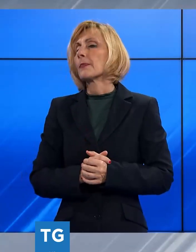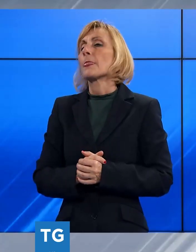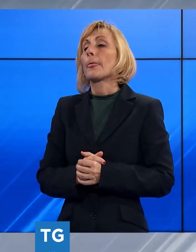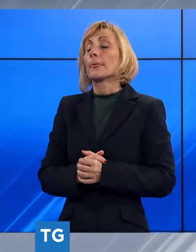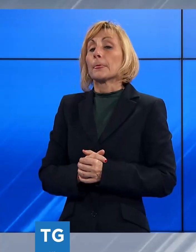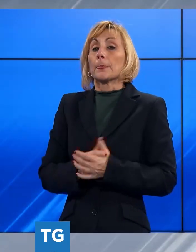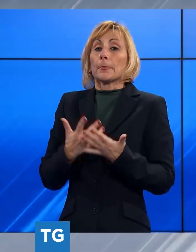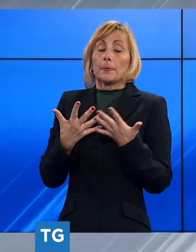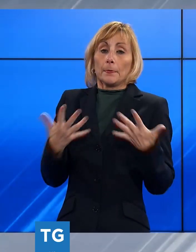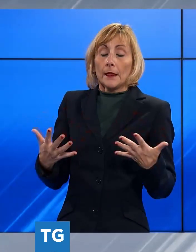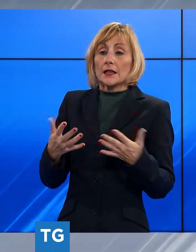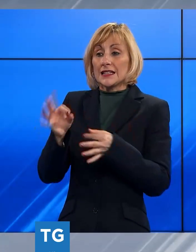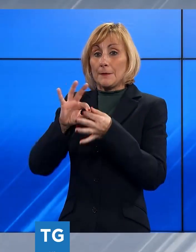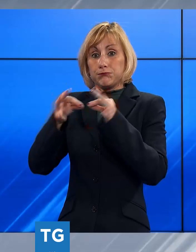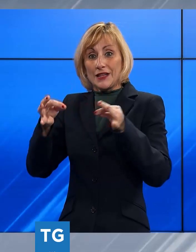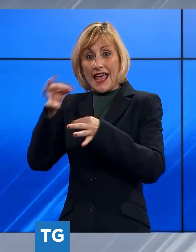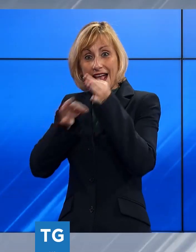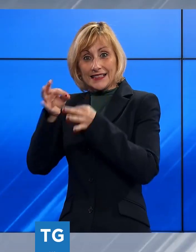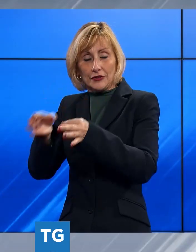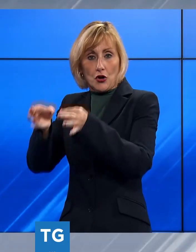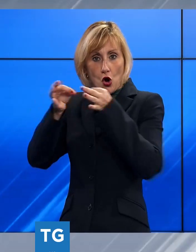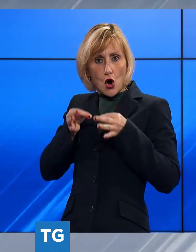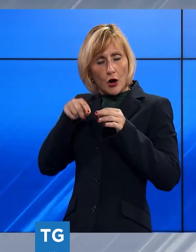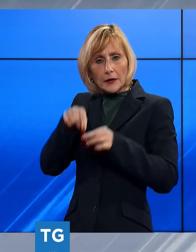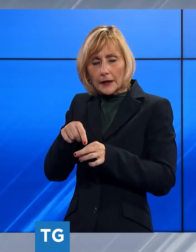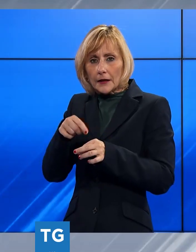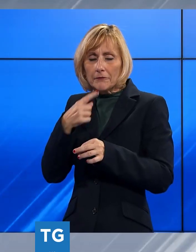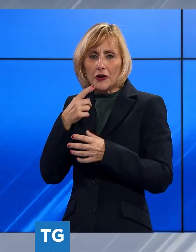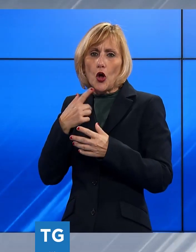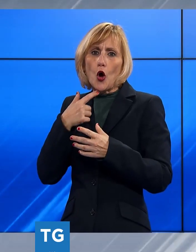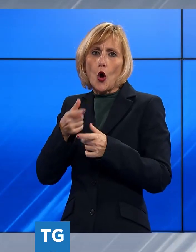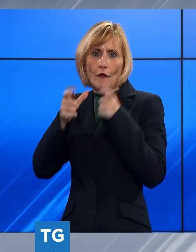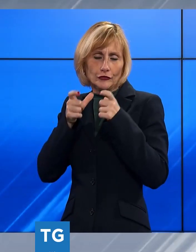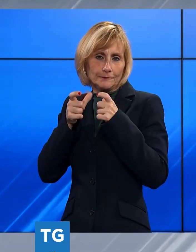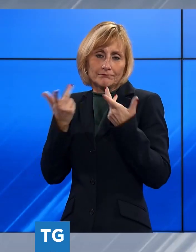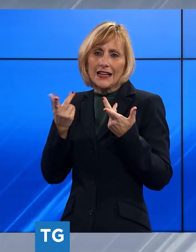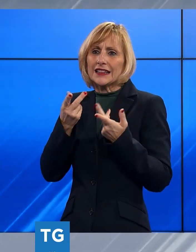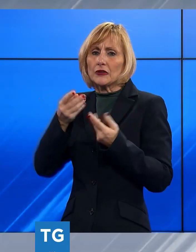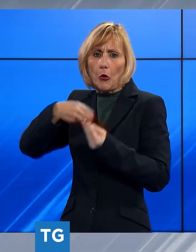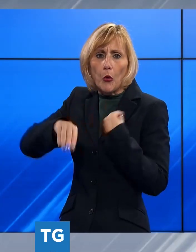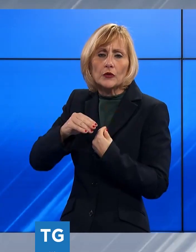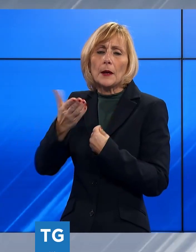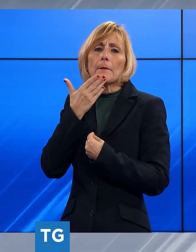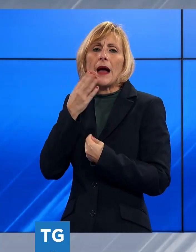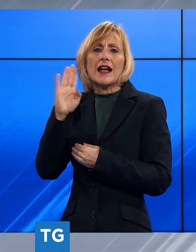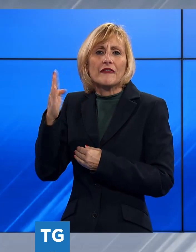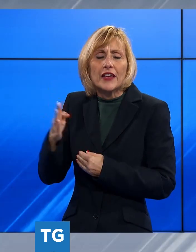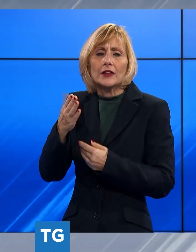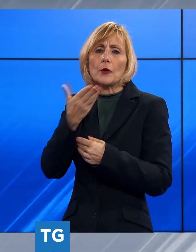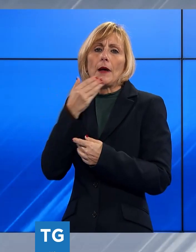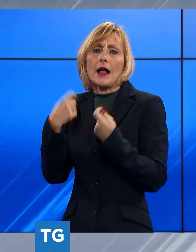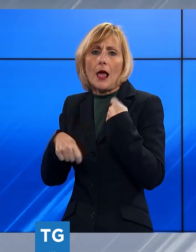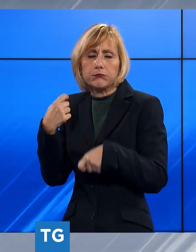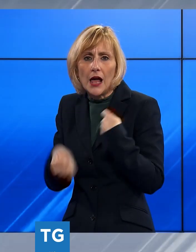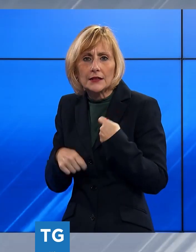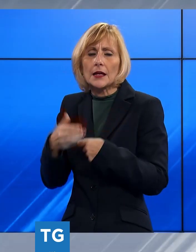sono convincenti per nulla cioè le ditte dicono sempre le stesse cose manca il vetro manca la plastica mancava il Packaging che manca la cartone